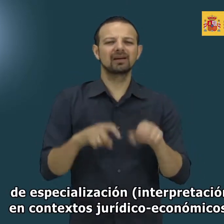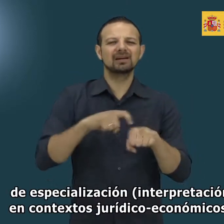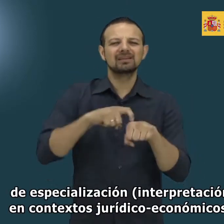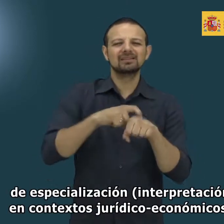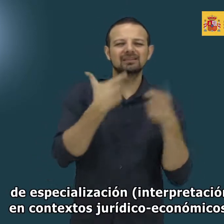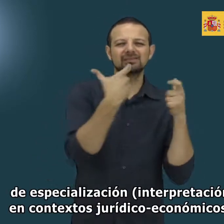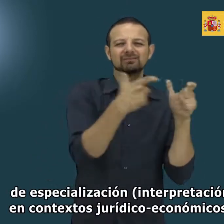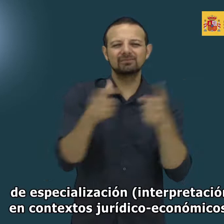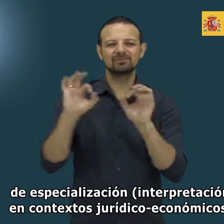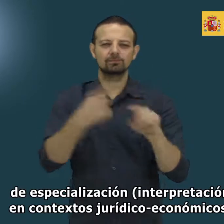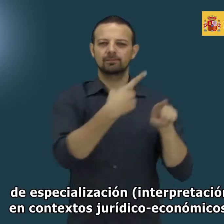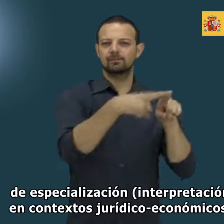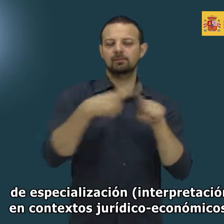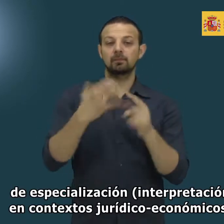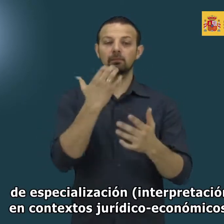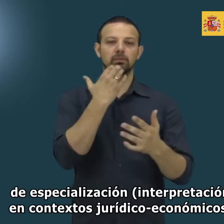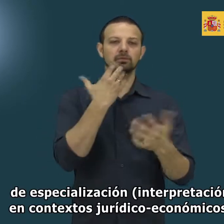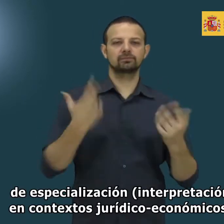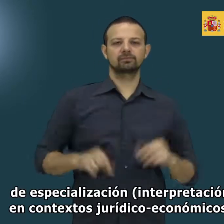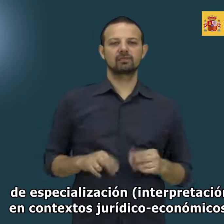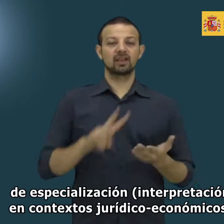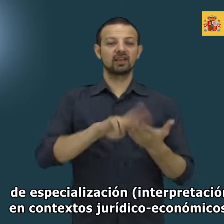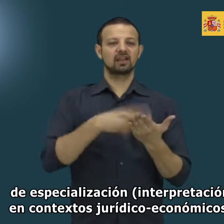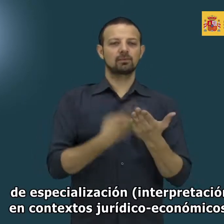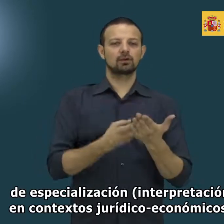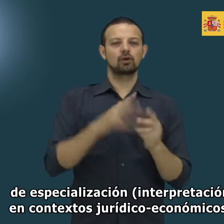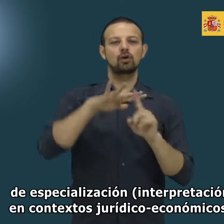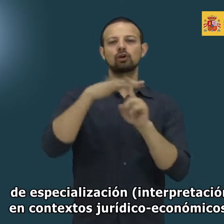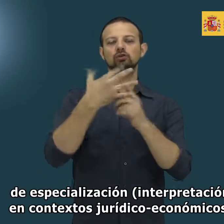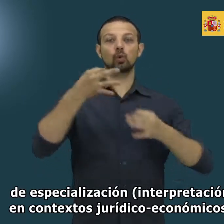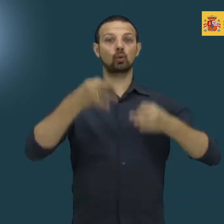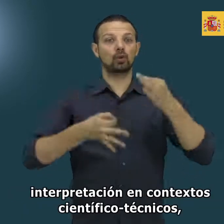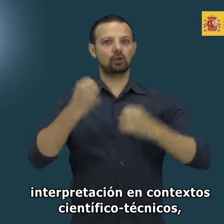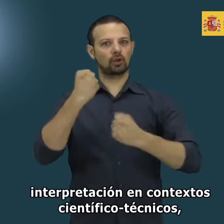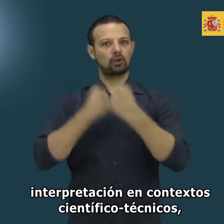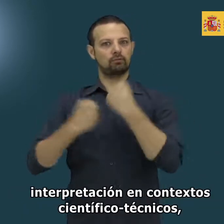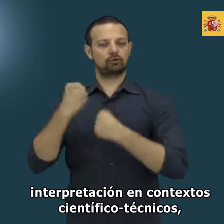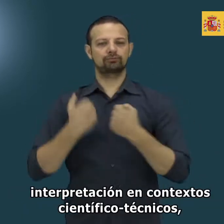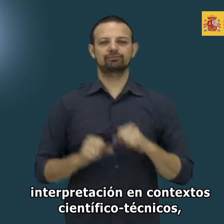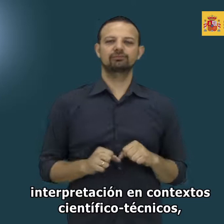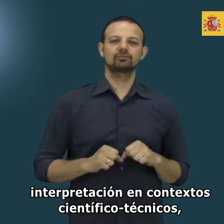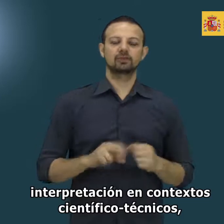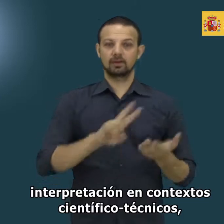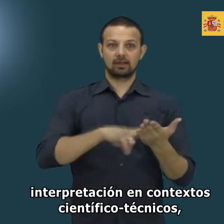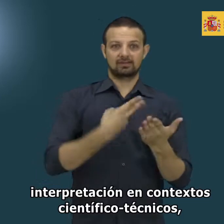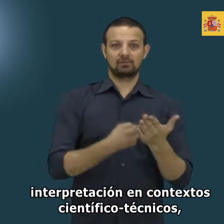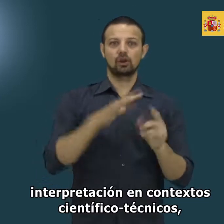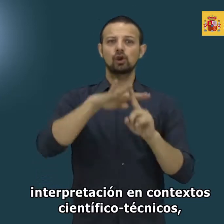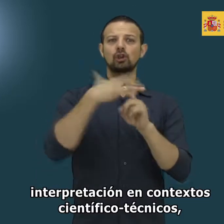interpretación en contextos jurídico-económicos, interpretación en contextos científico-técnicos,